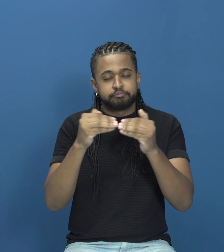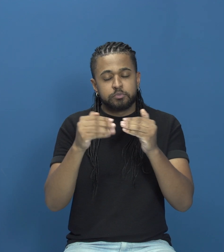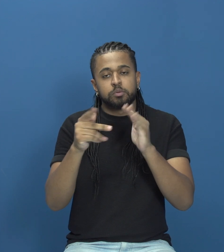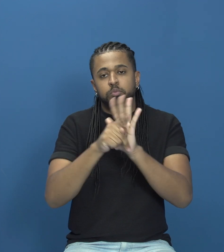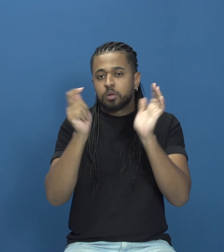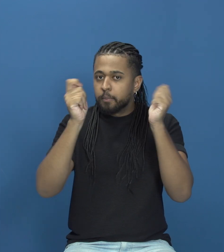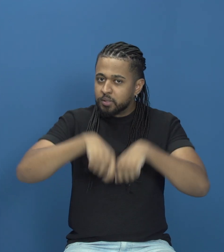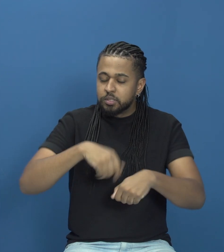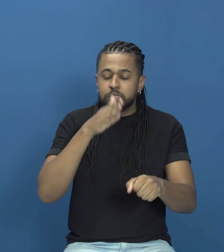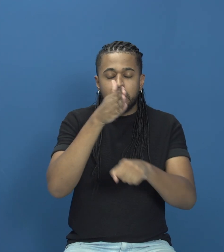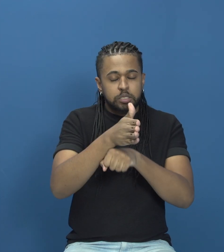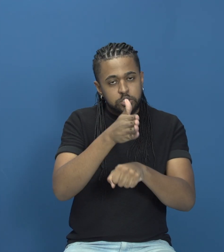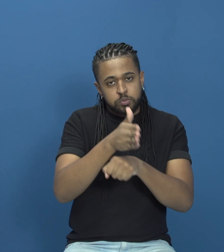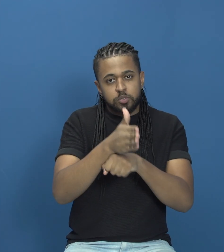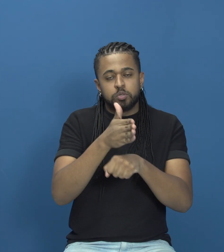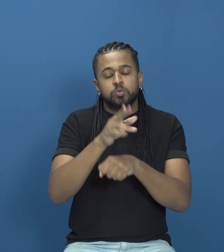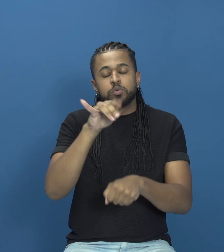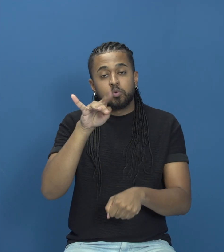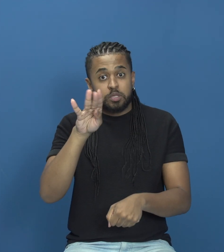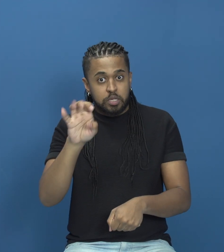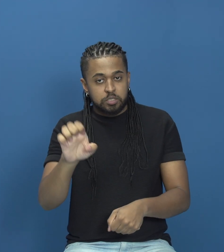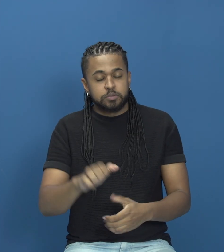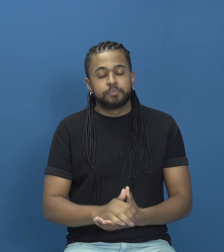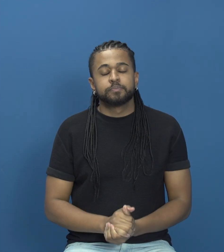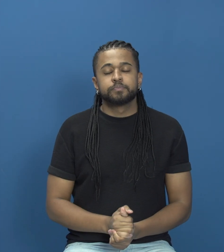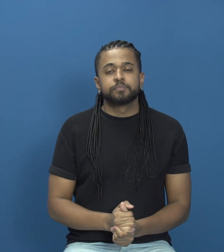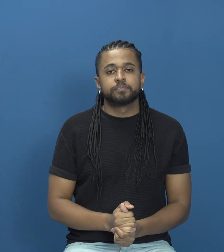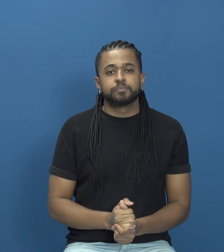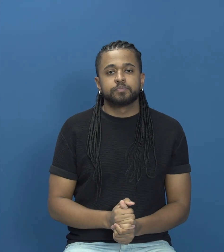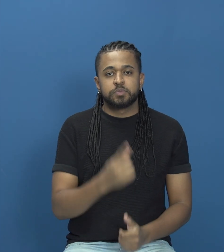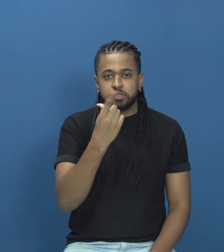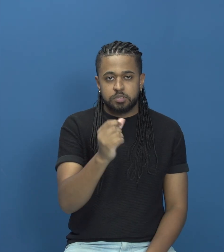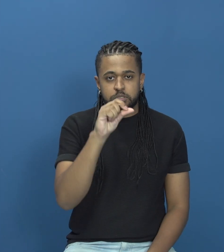a capacidade de atendimento da unidade.